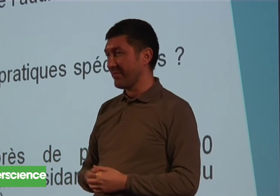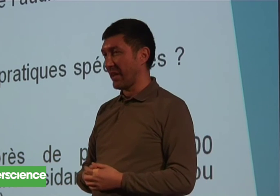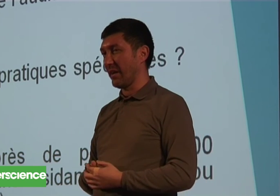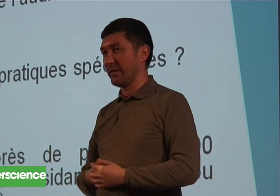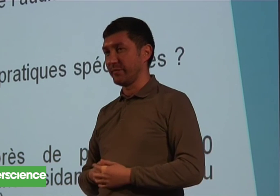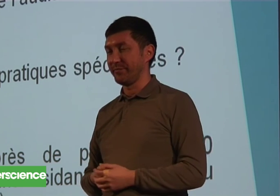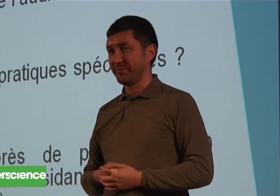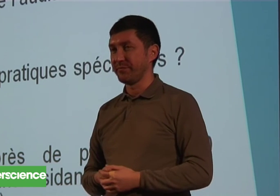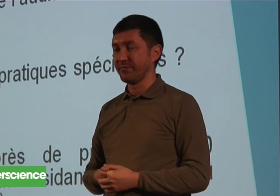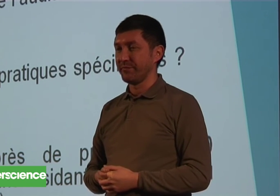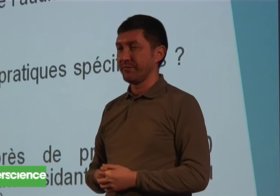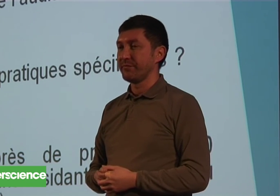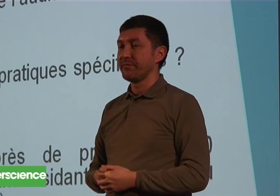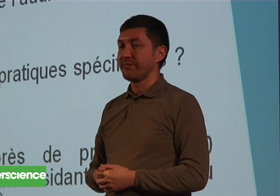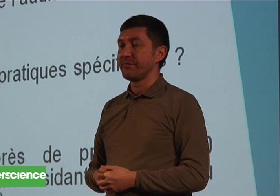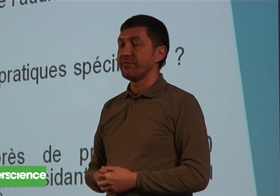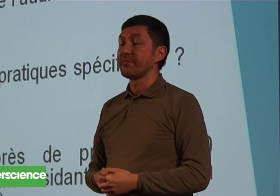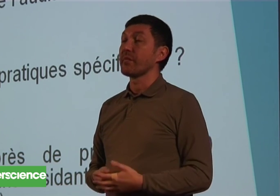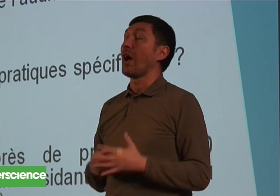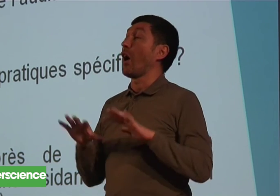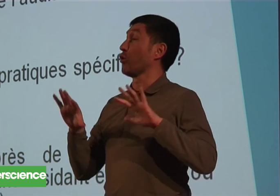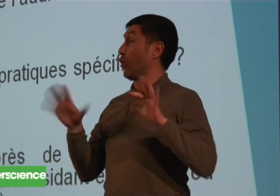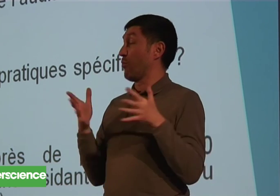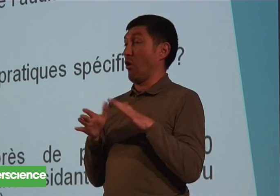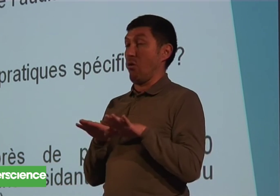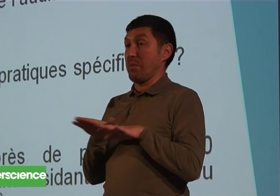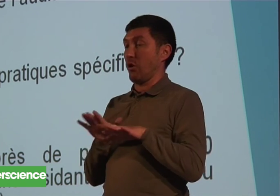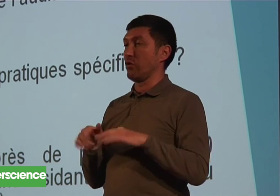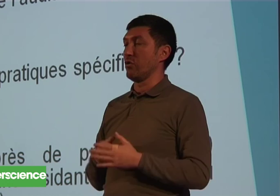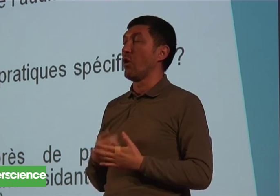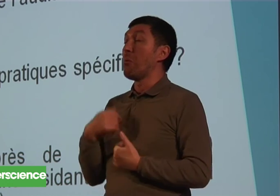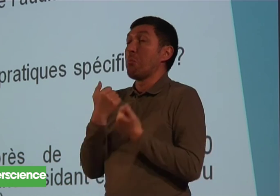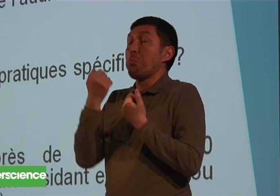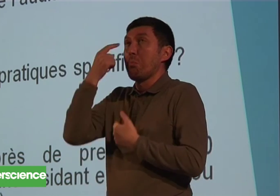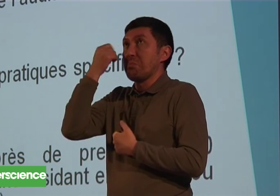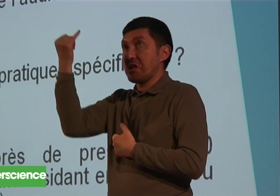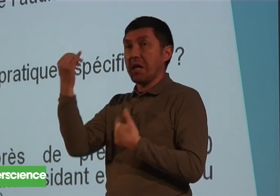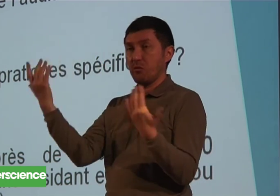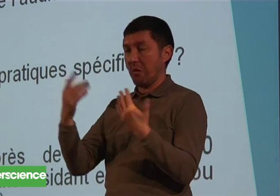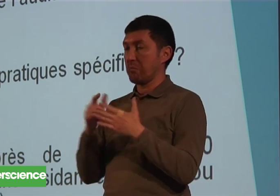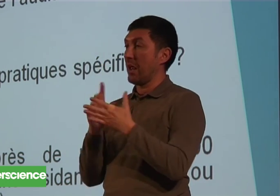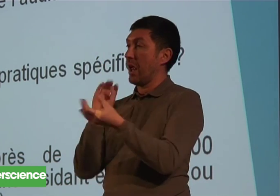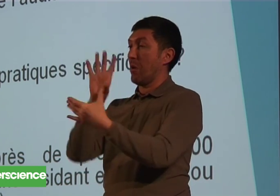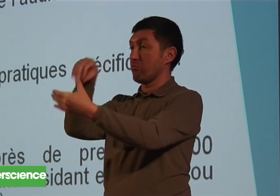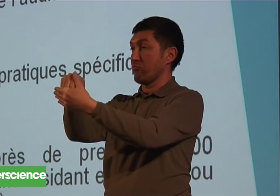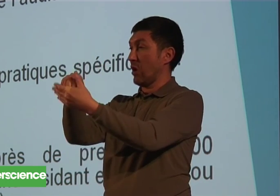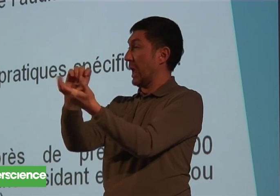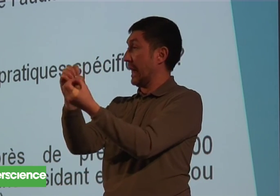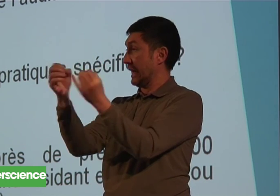Donc, l'idée était de proposer l'enquête, le questionnaire sur Internet. Et à partir de là, on a pu interroger